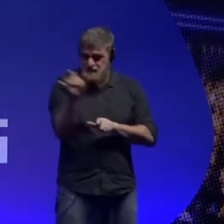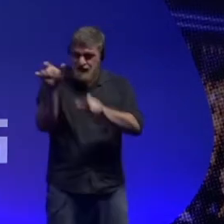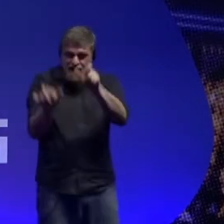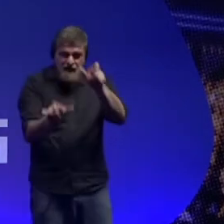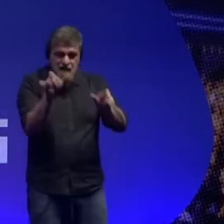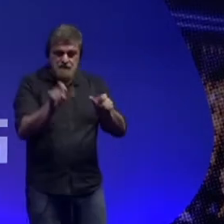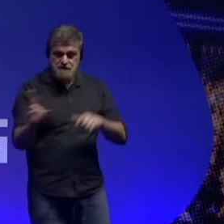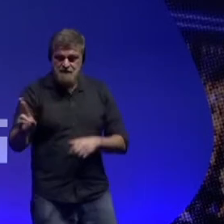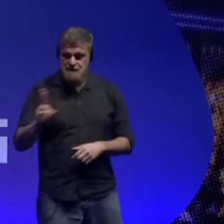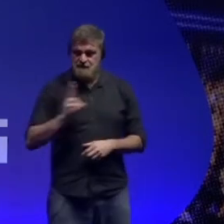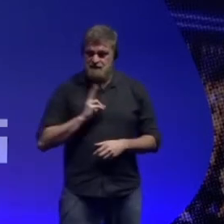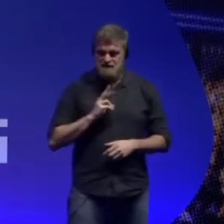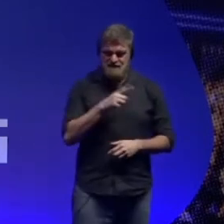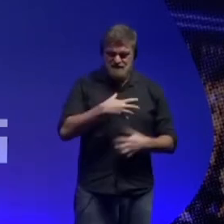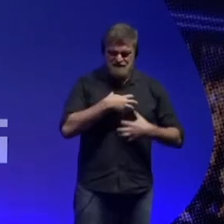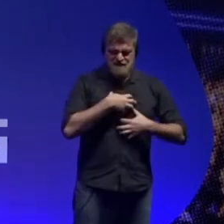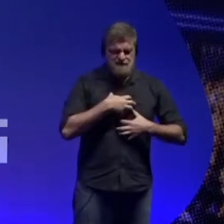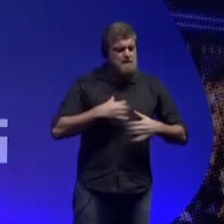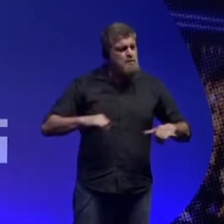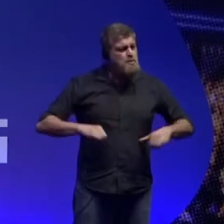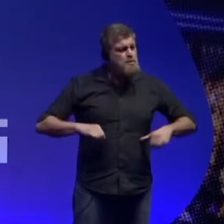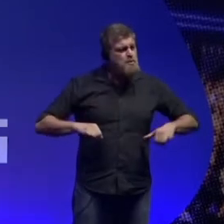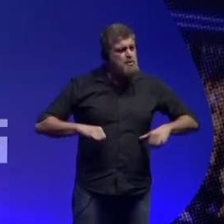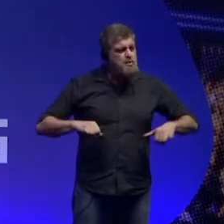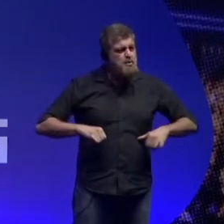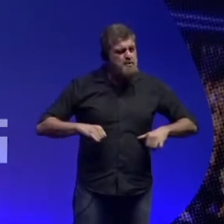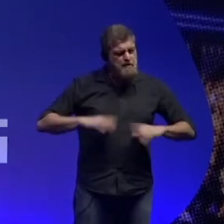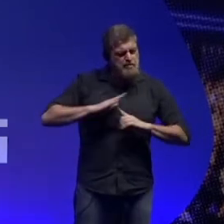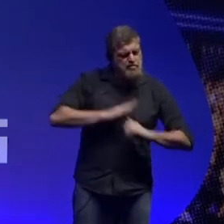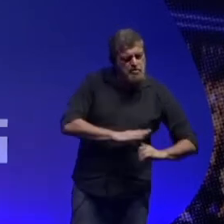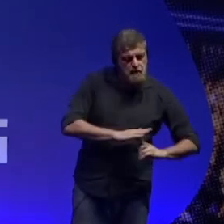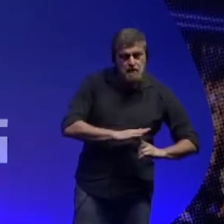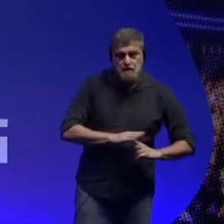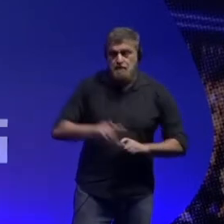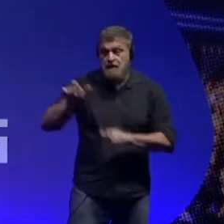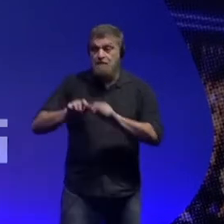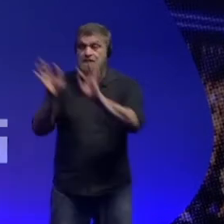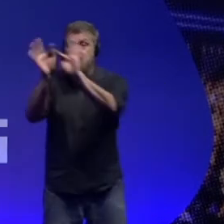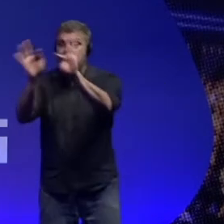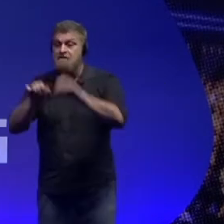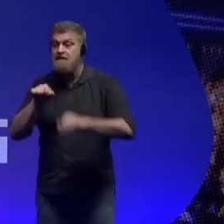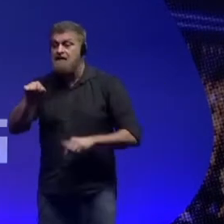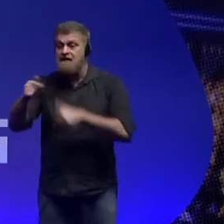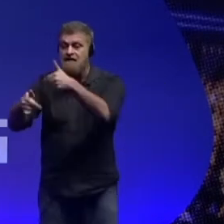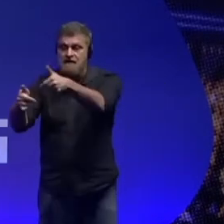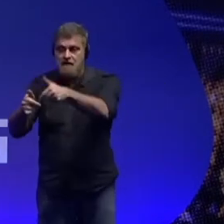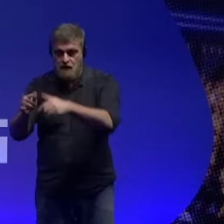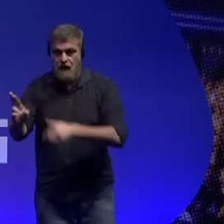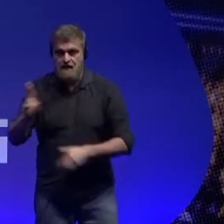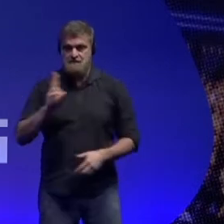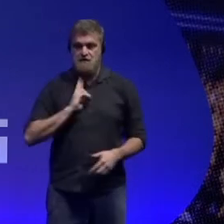que isso causa sofrimento, mas quando a gente olha para o outro lado, para as pessoas que são felizes no ambiente de trabalho?